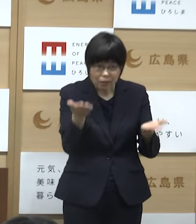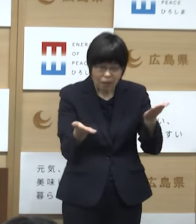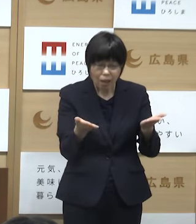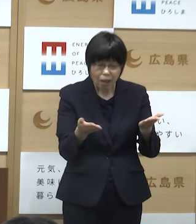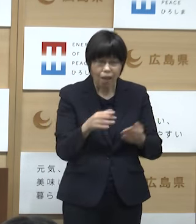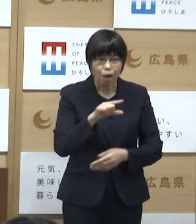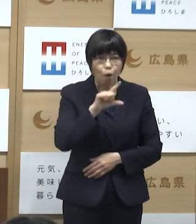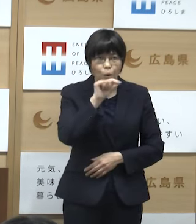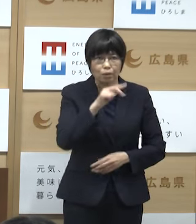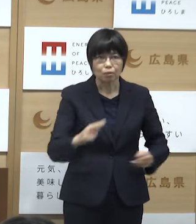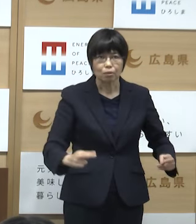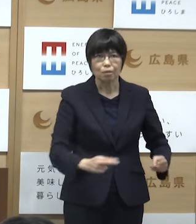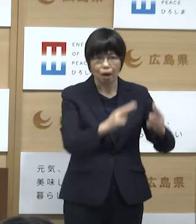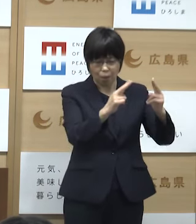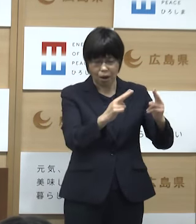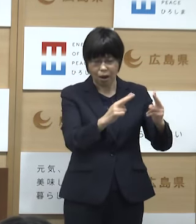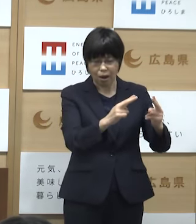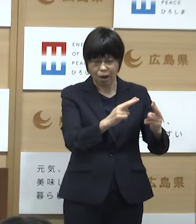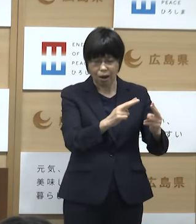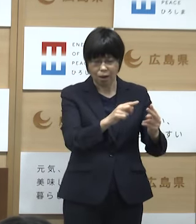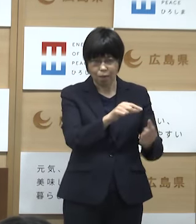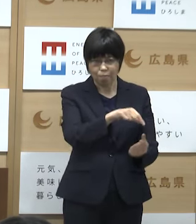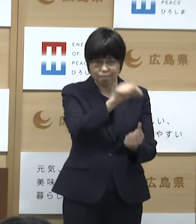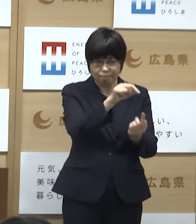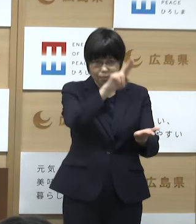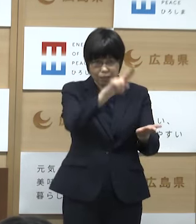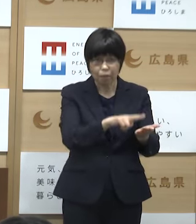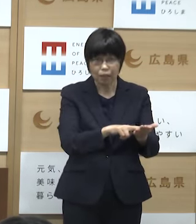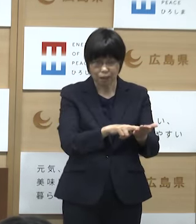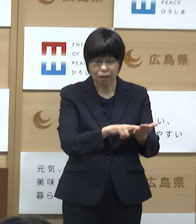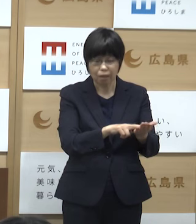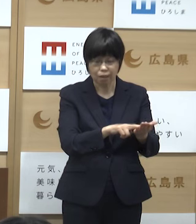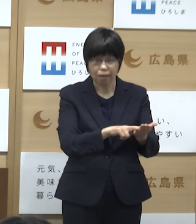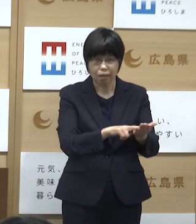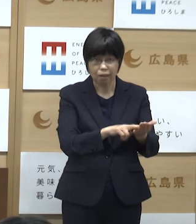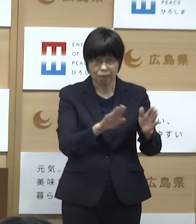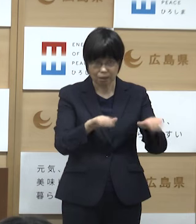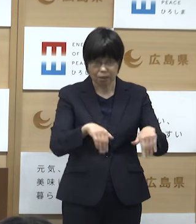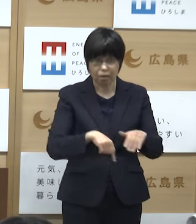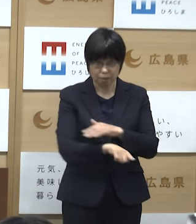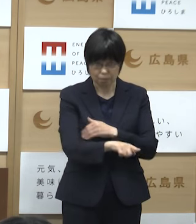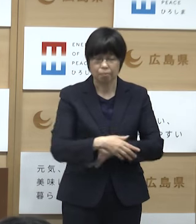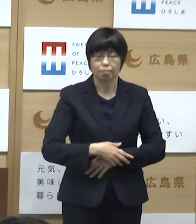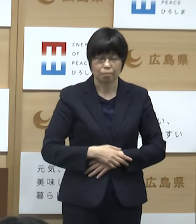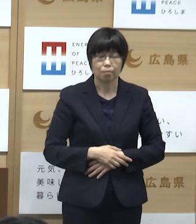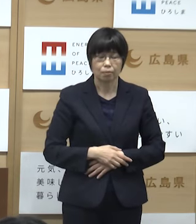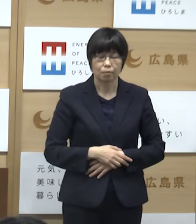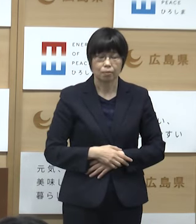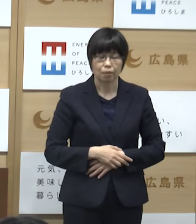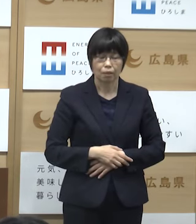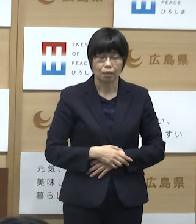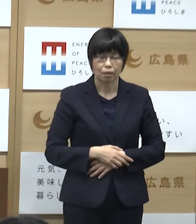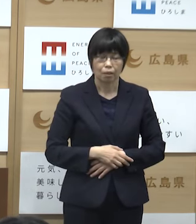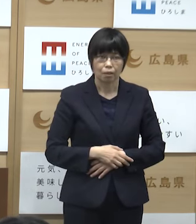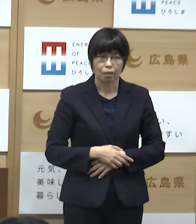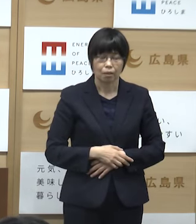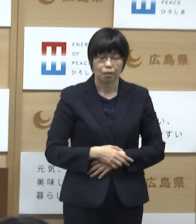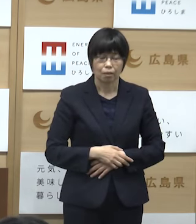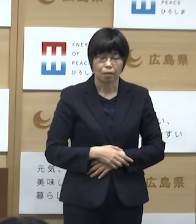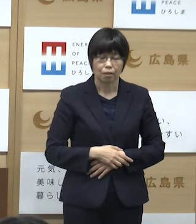というところに、決まっているわけですね。で、まあ、一つは